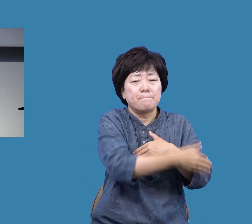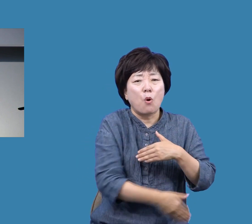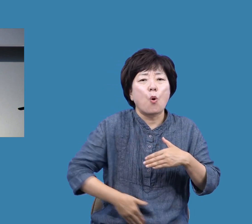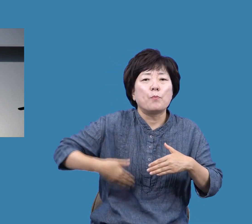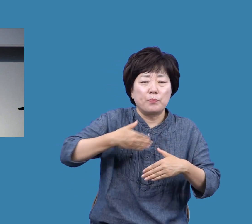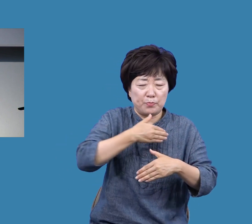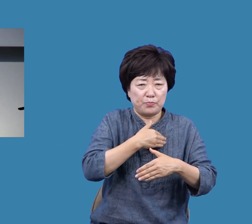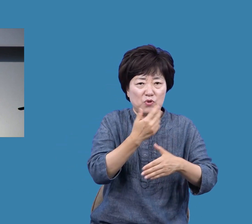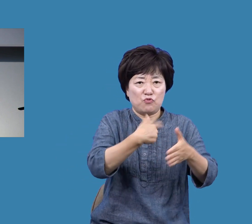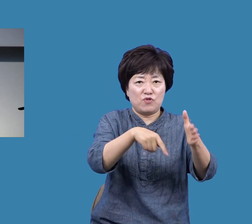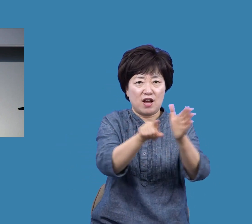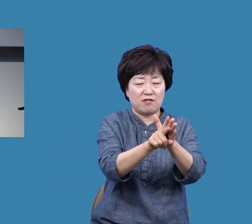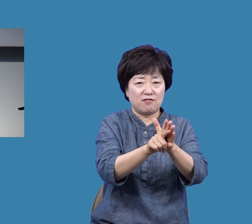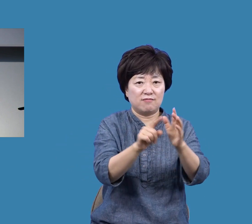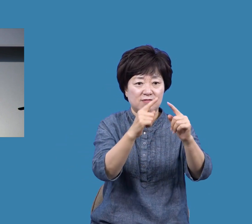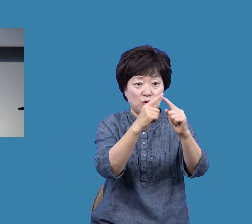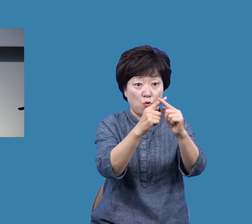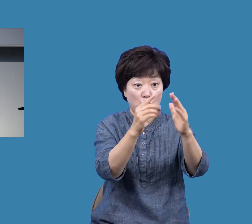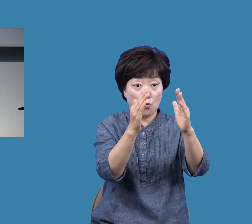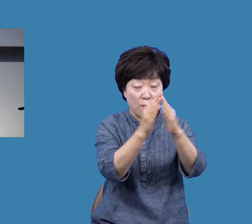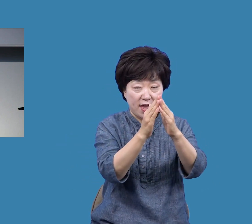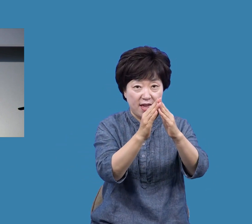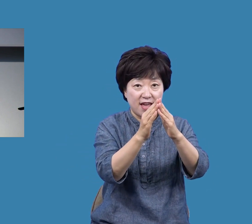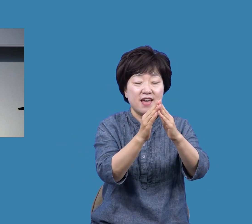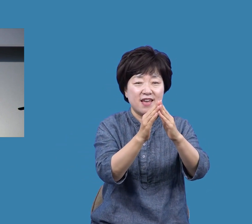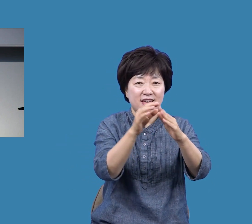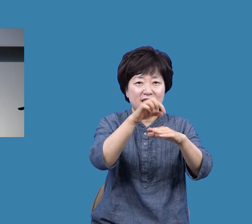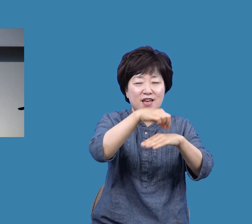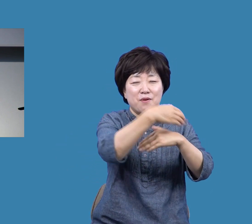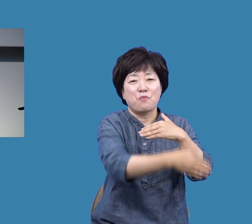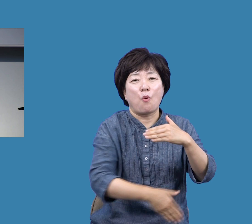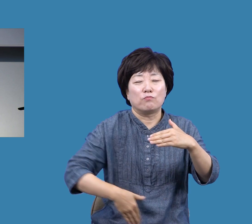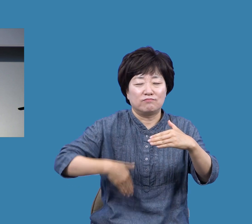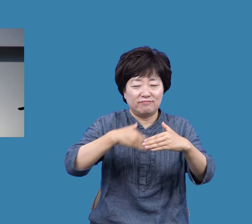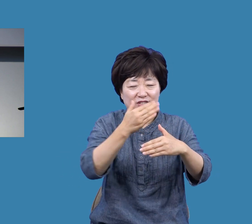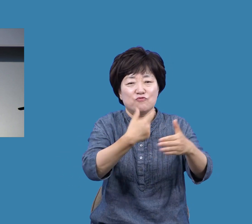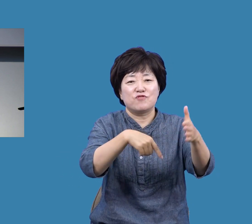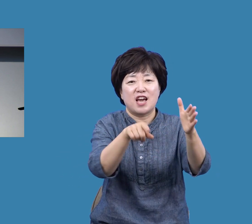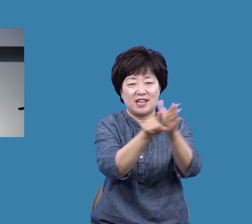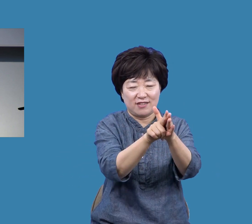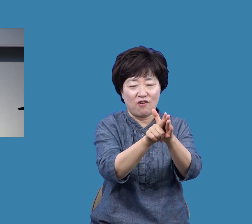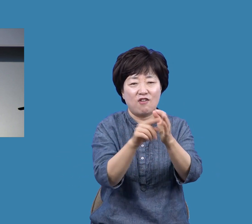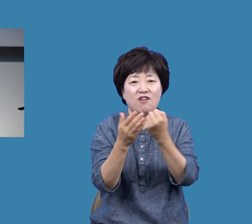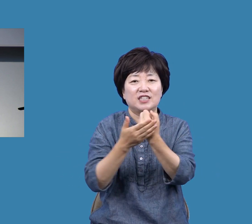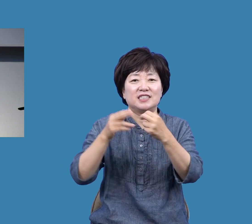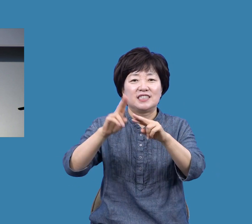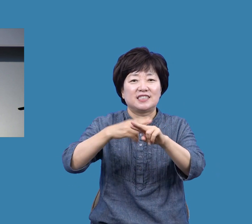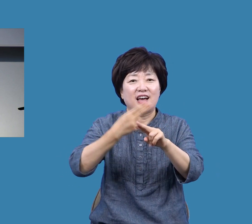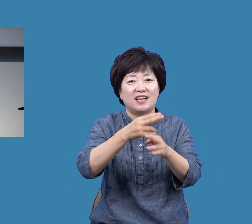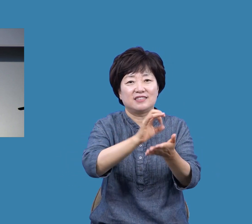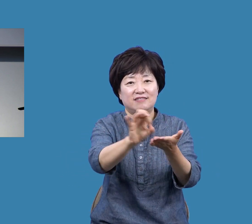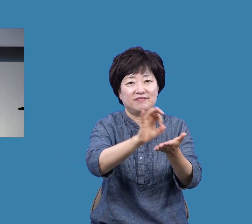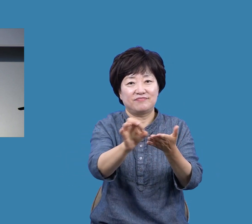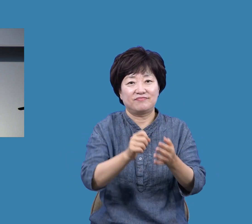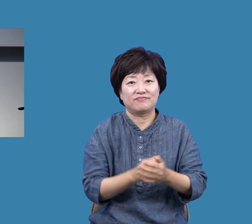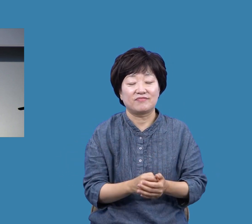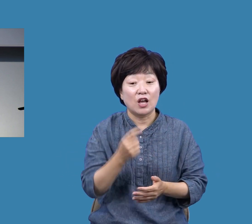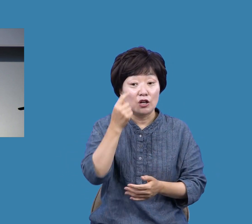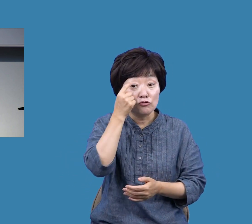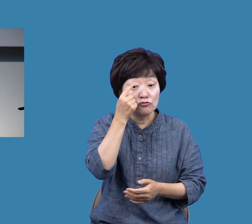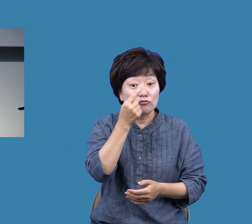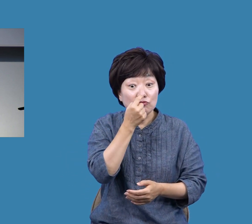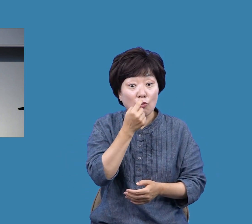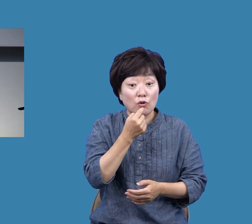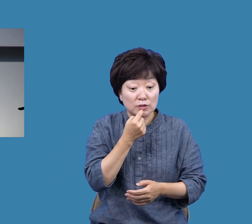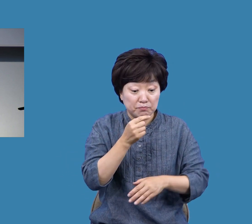있고 발만 따로 있으면 그건 괴기영화지. 그게 무슨 몸 안에 손이 있고 눈이 있고 발이 있고 이렇다는